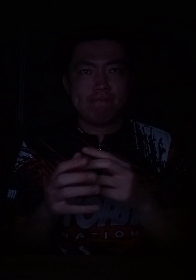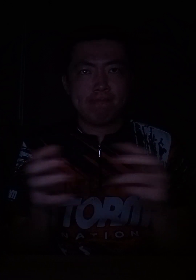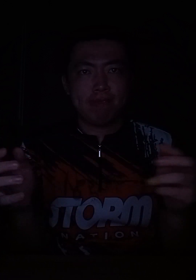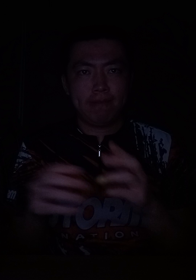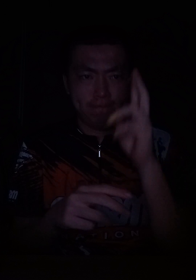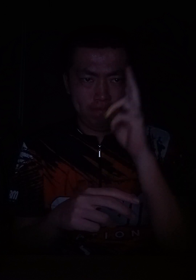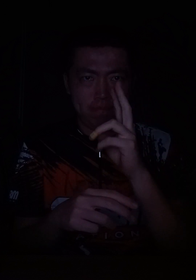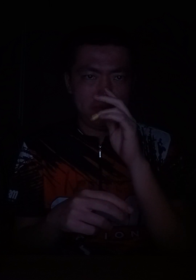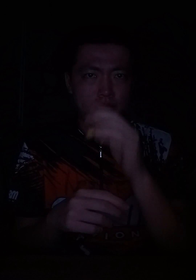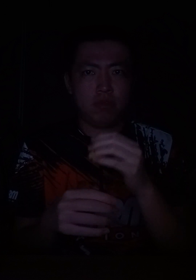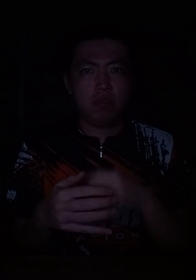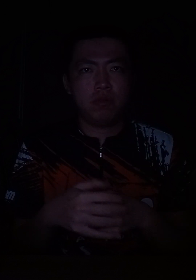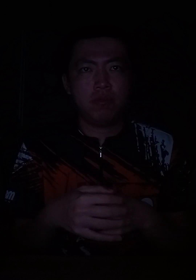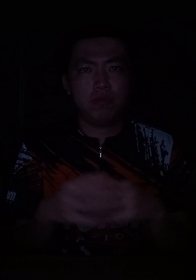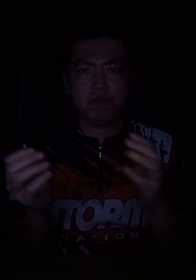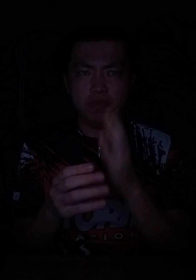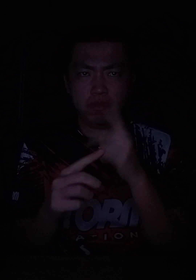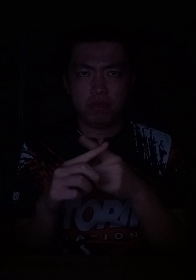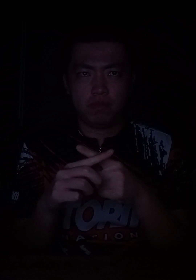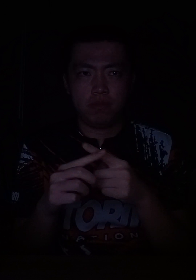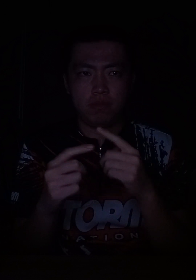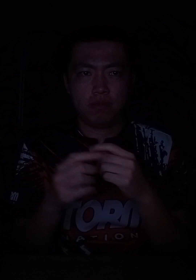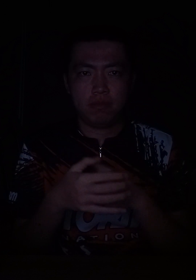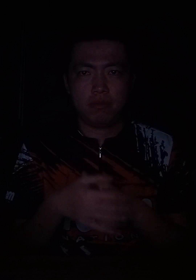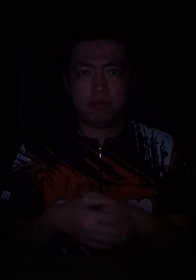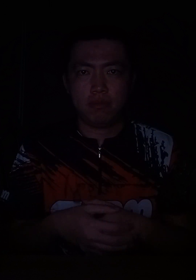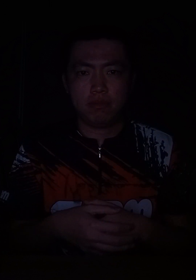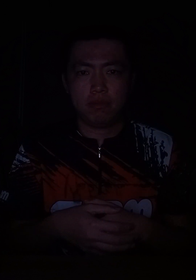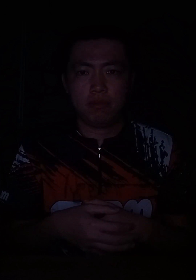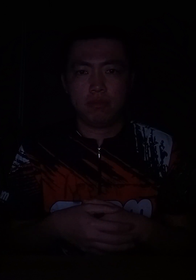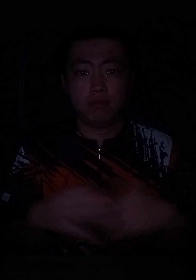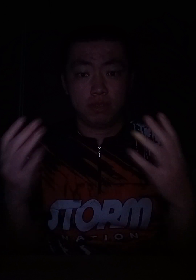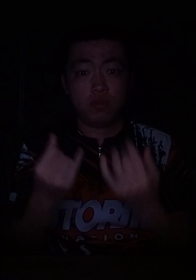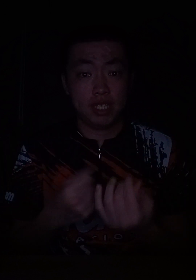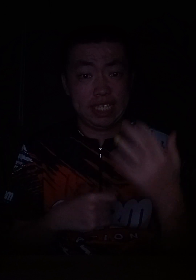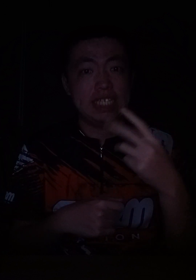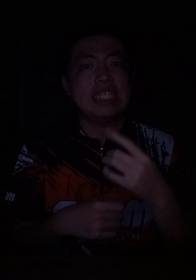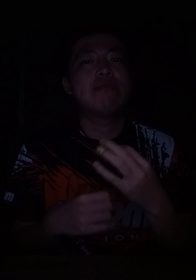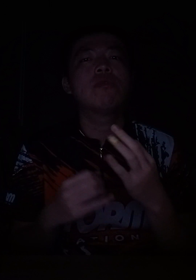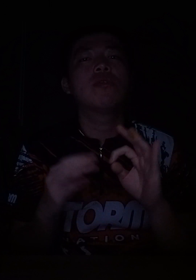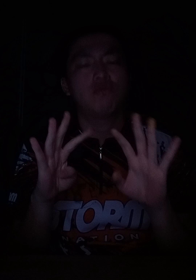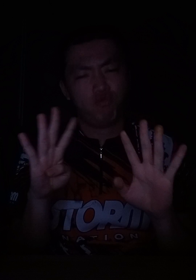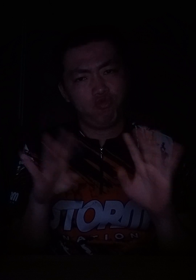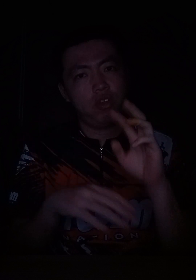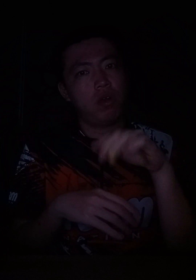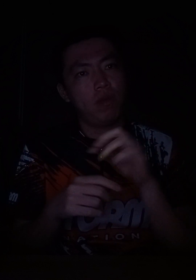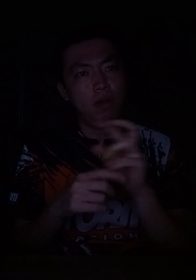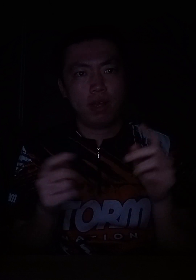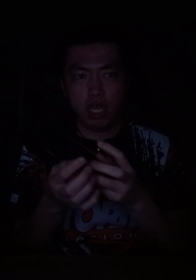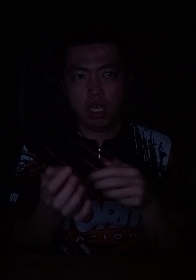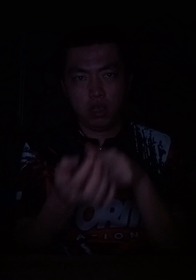멈춰서 있고 이렇게 이용이 금지된 상태입니다. 정부는 2019년 엘리베이터 점검에는 2명